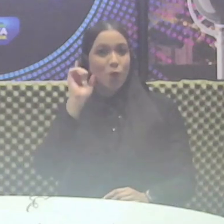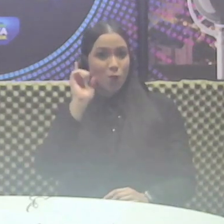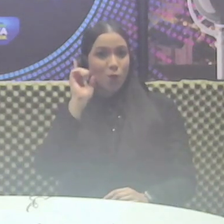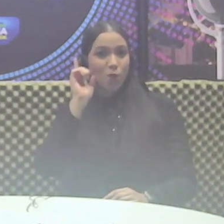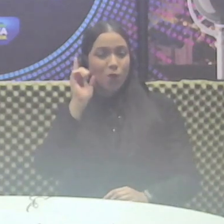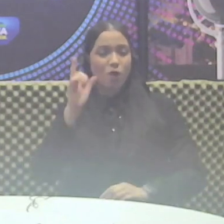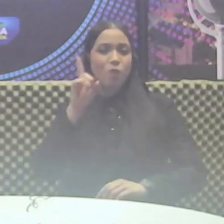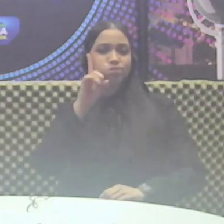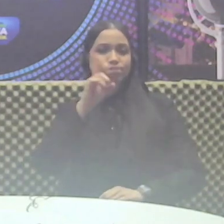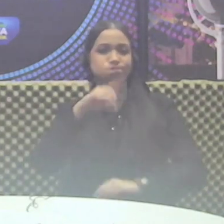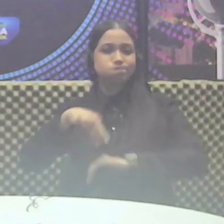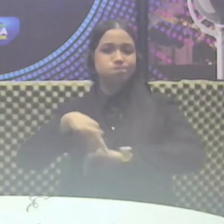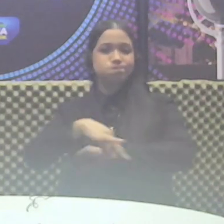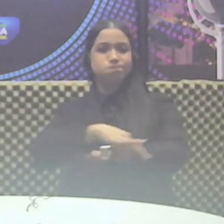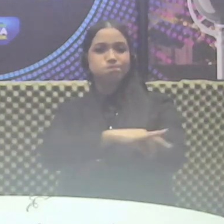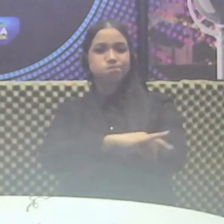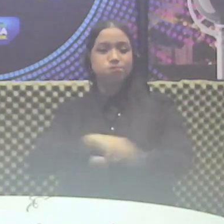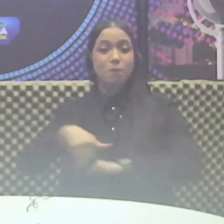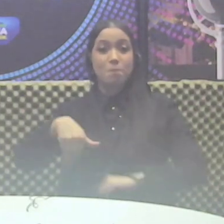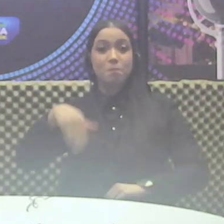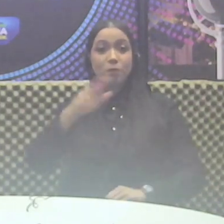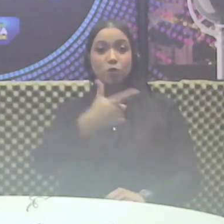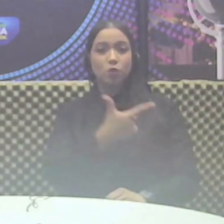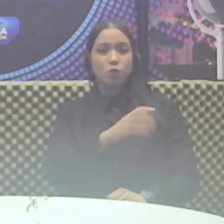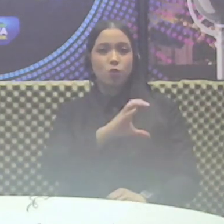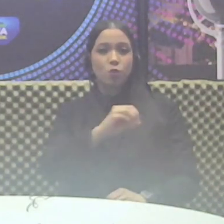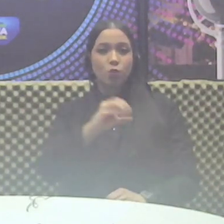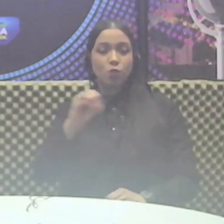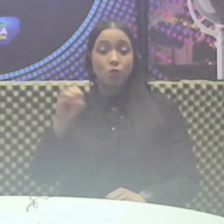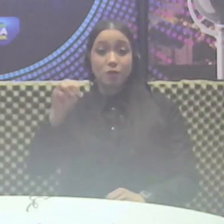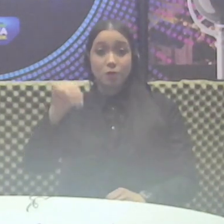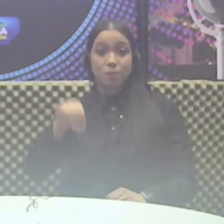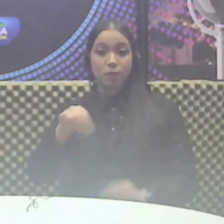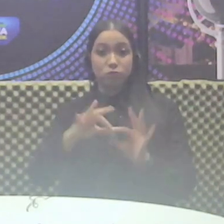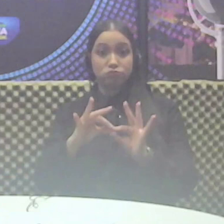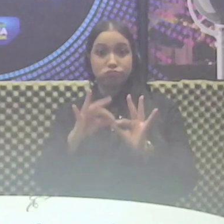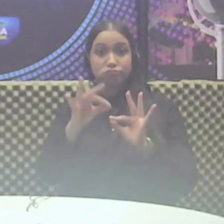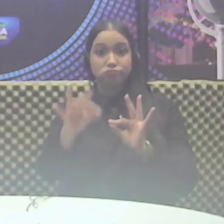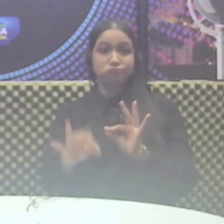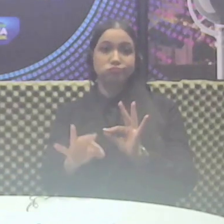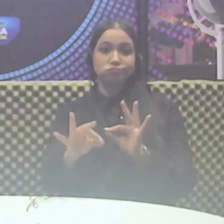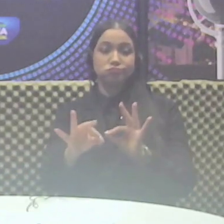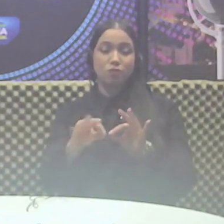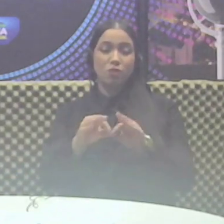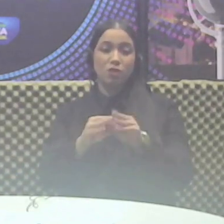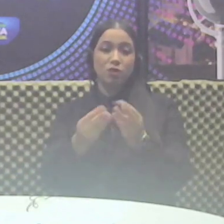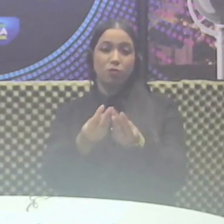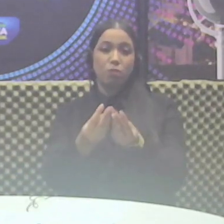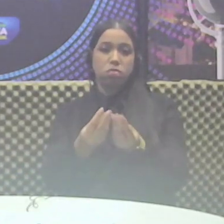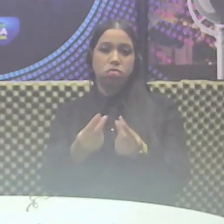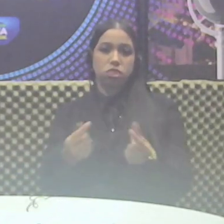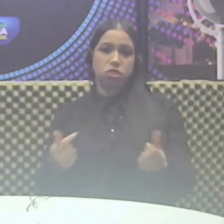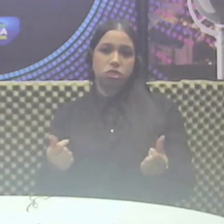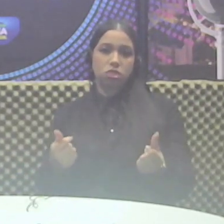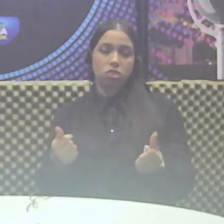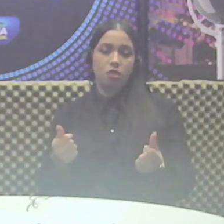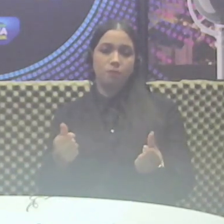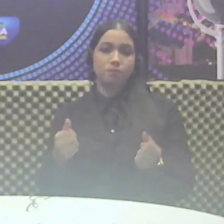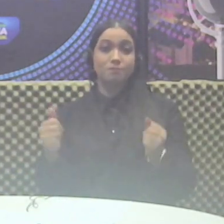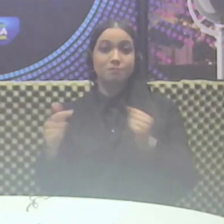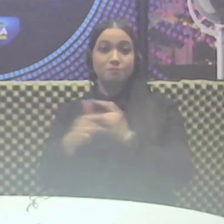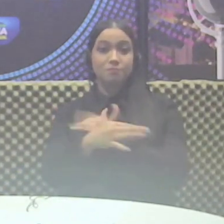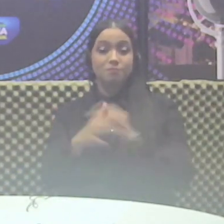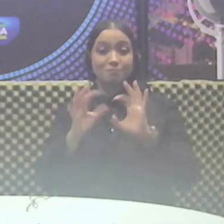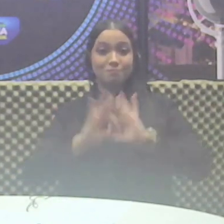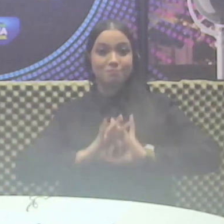a pavimentação do trecho de pouco mais de 200 metros de extensão que sofreu erosão. A previsão é que o trânsito